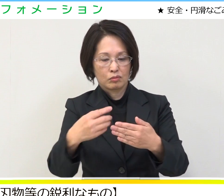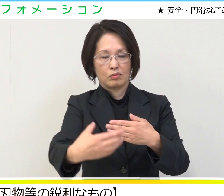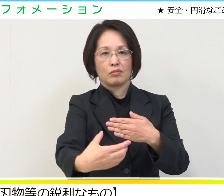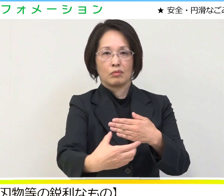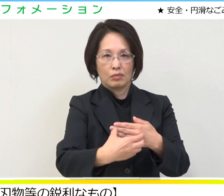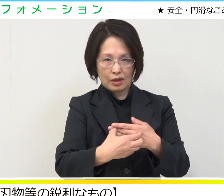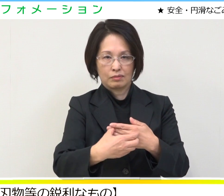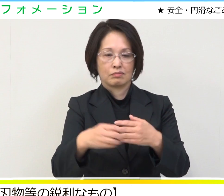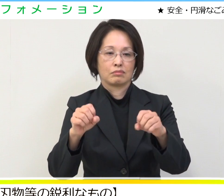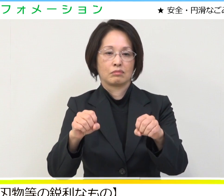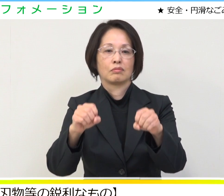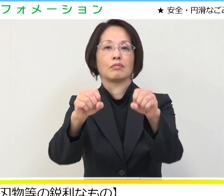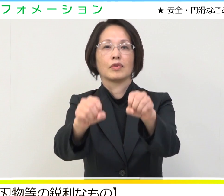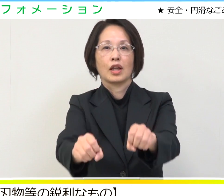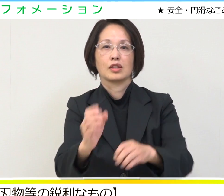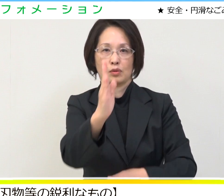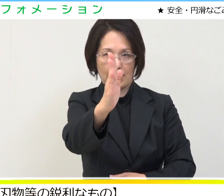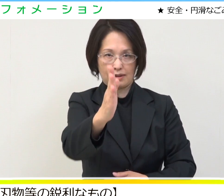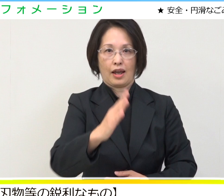出してください